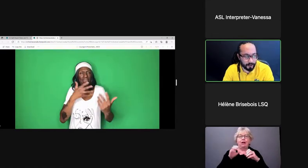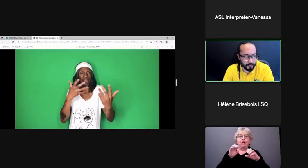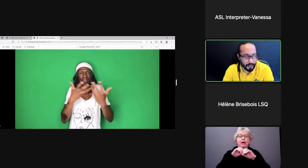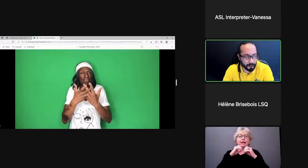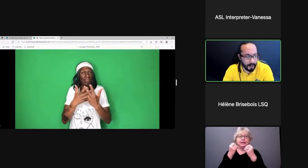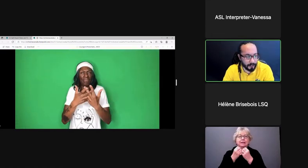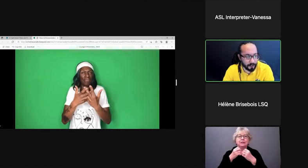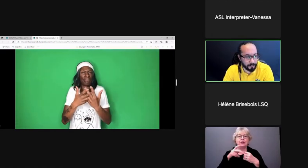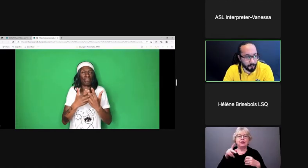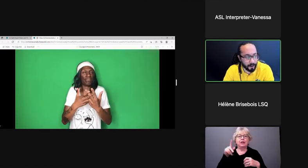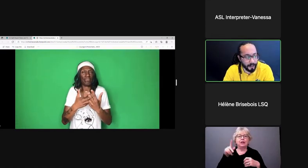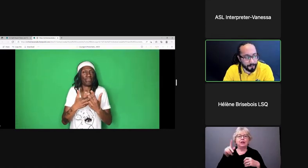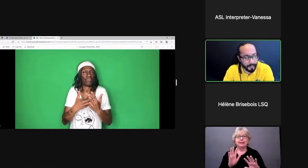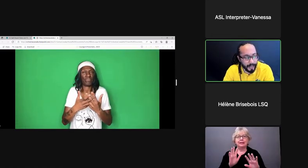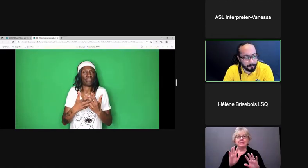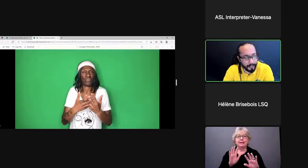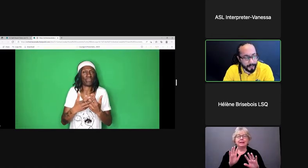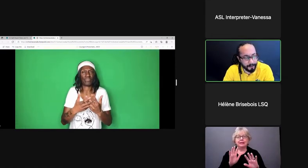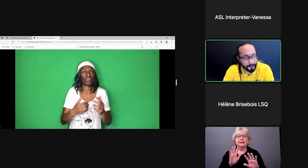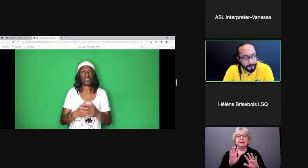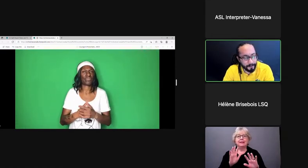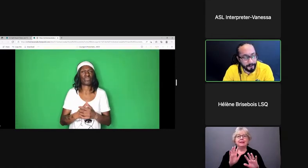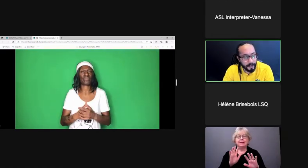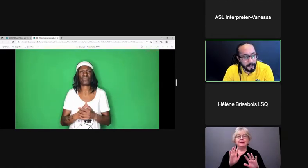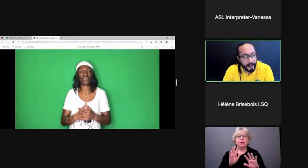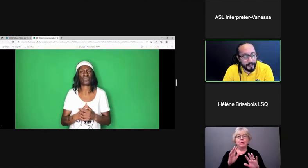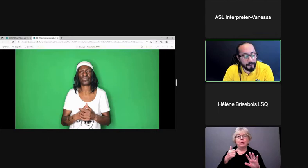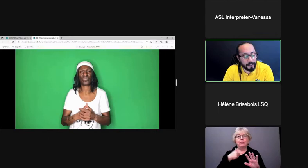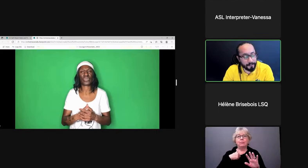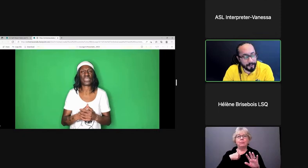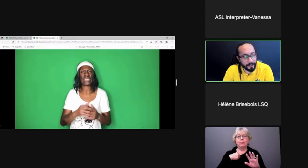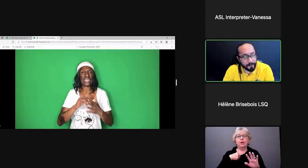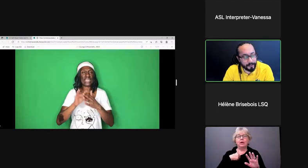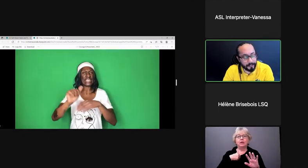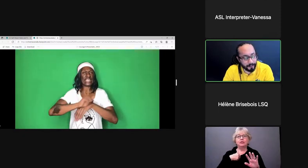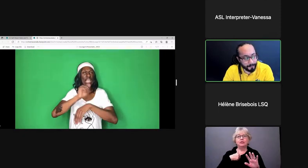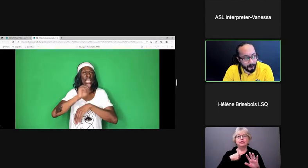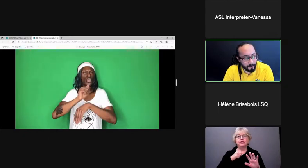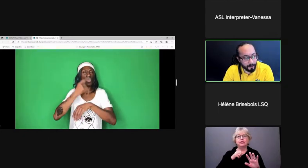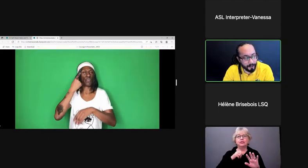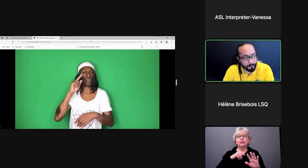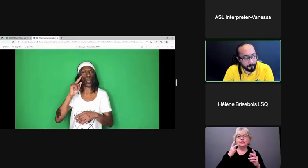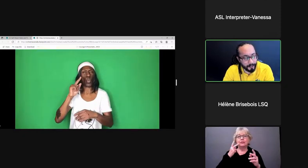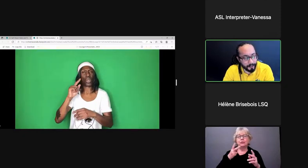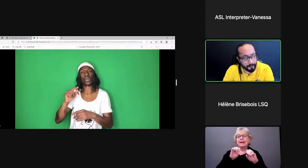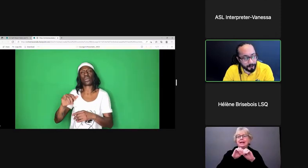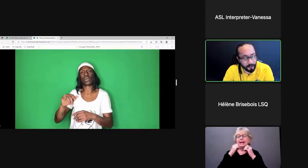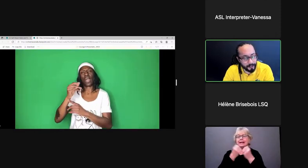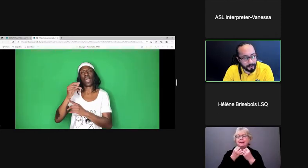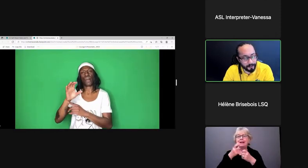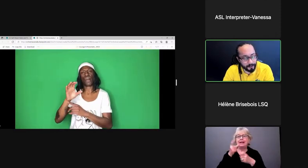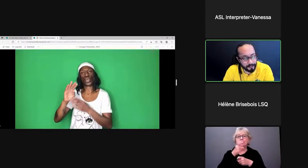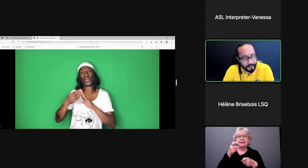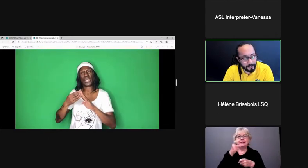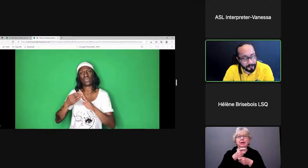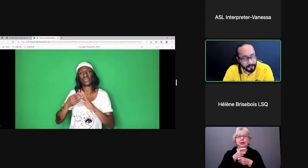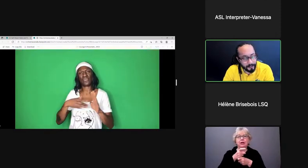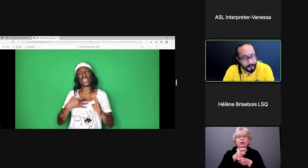théâtre que j'ai, en fait, que j'ai fait face à une équipe de gestion entièrement